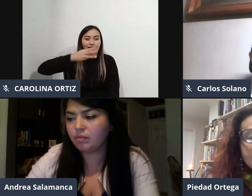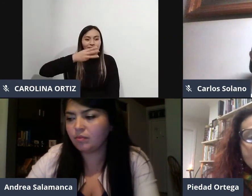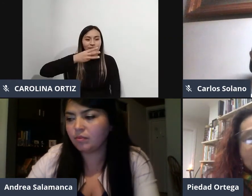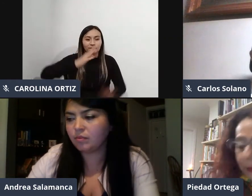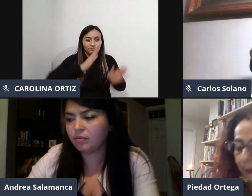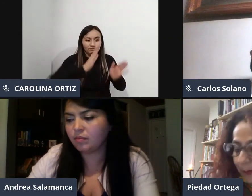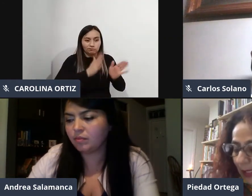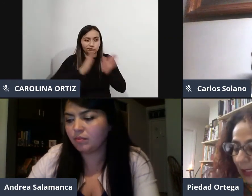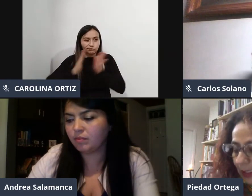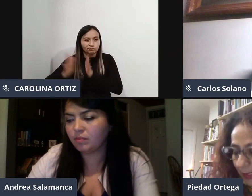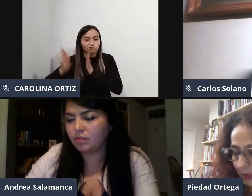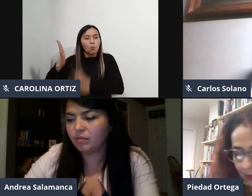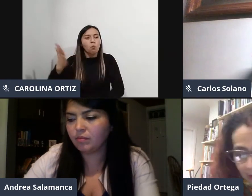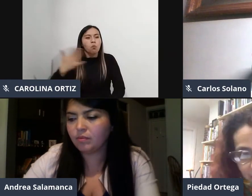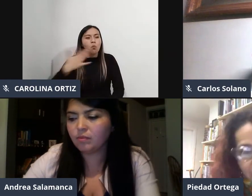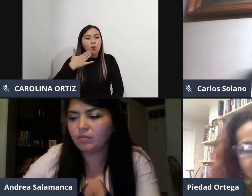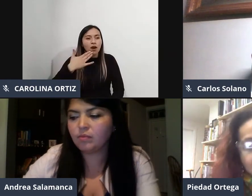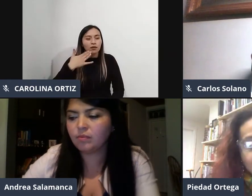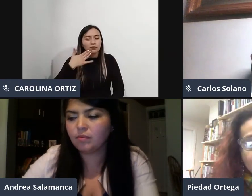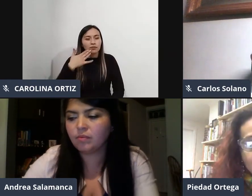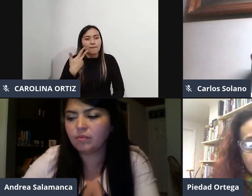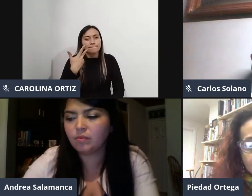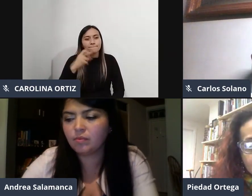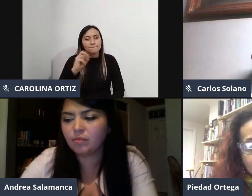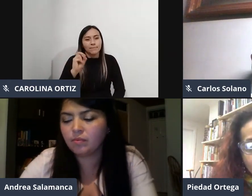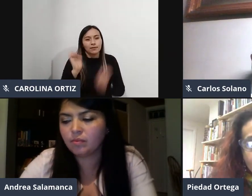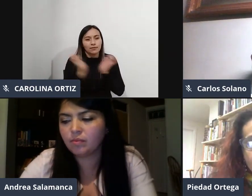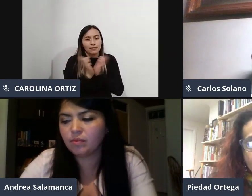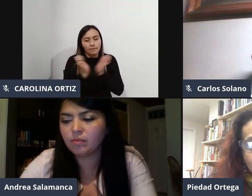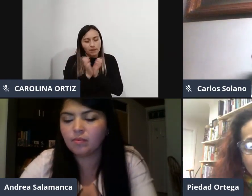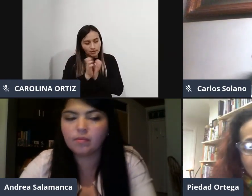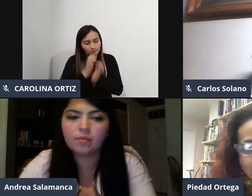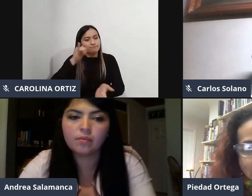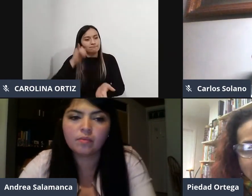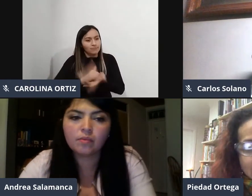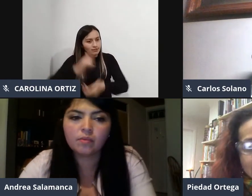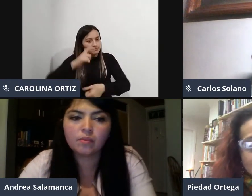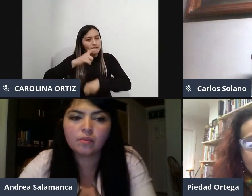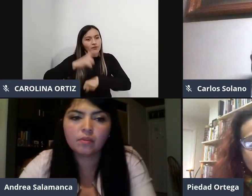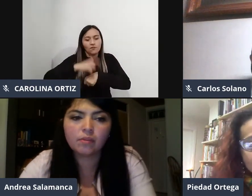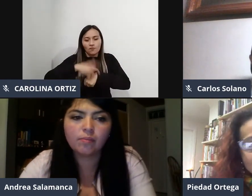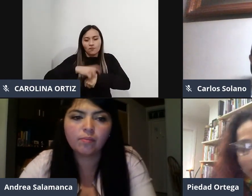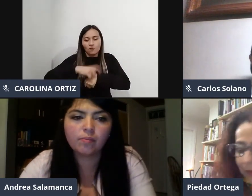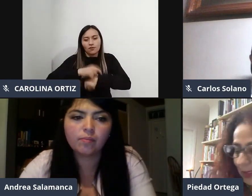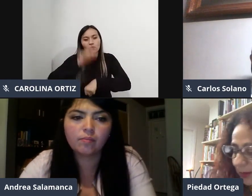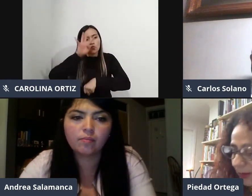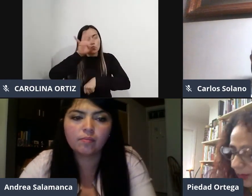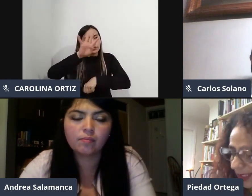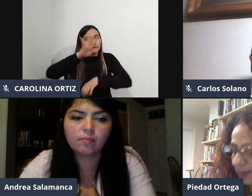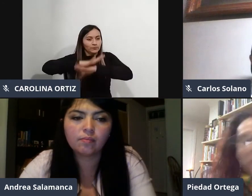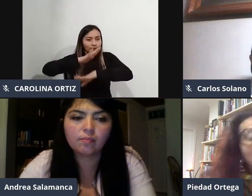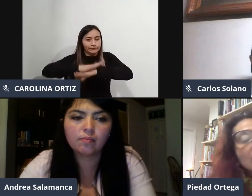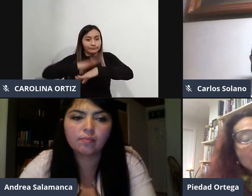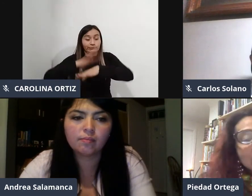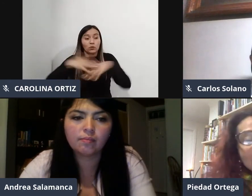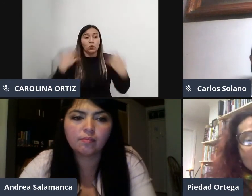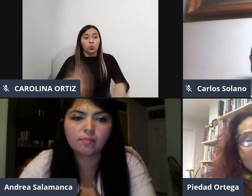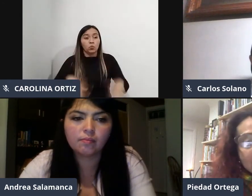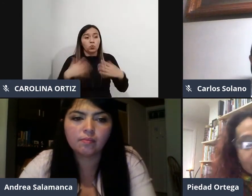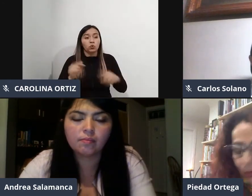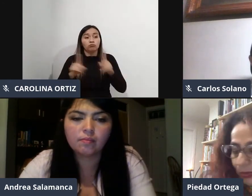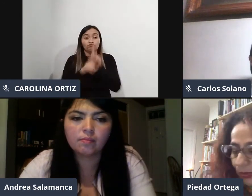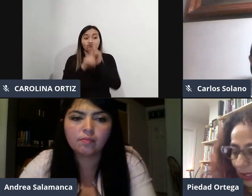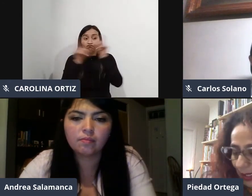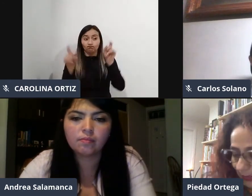ser el 20 de mayo a la misma hora, a las 4 de la tarde, que hay un tema muy especial